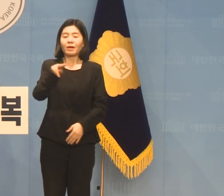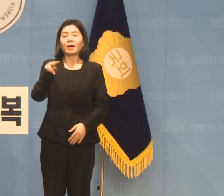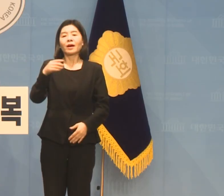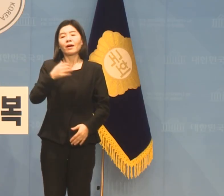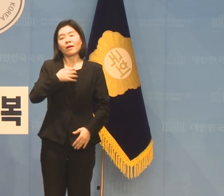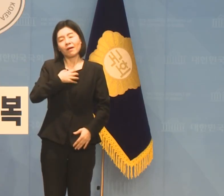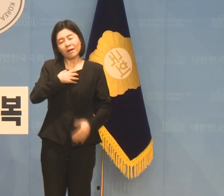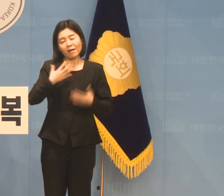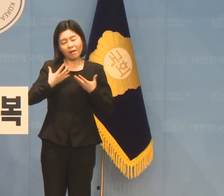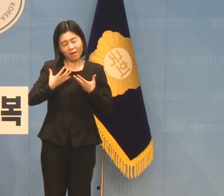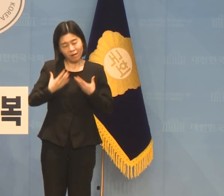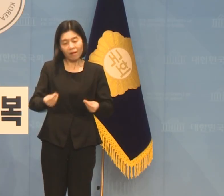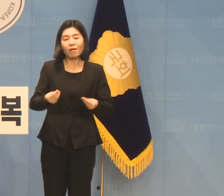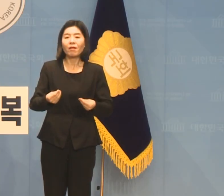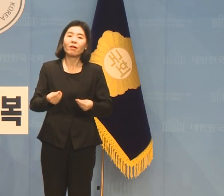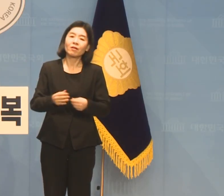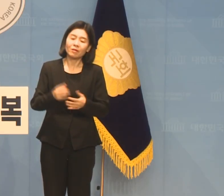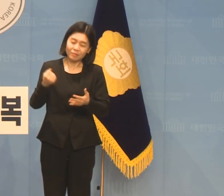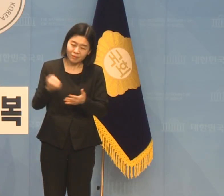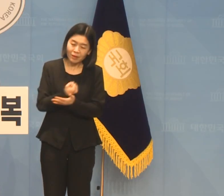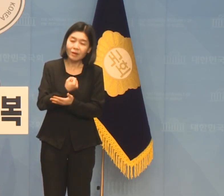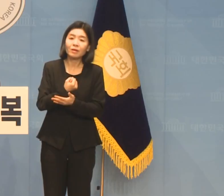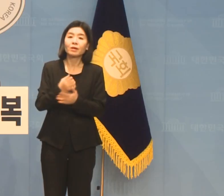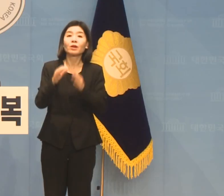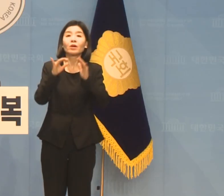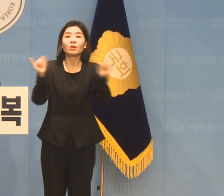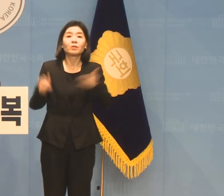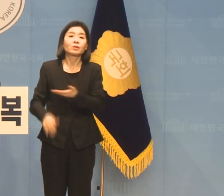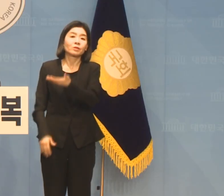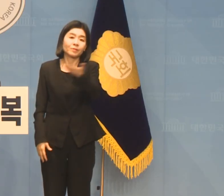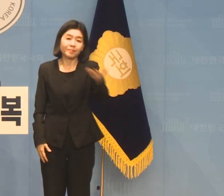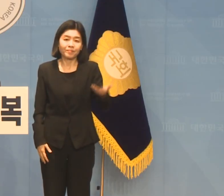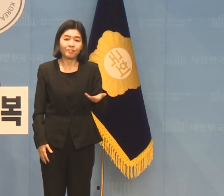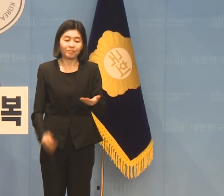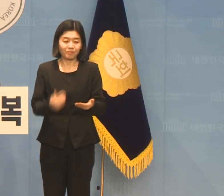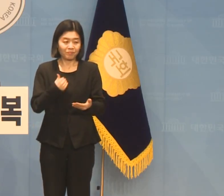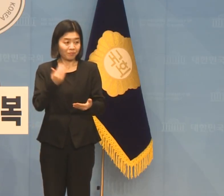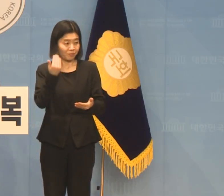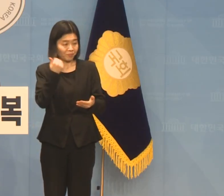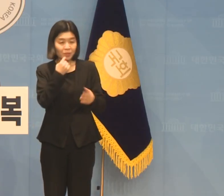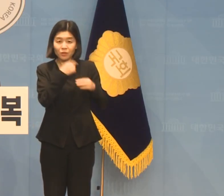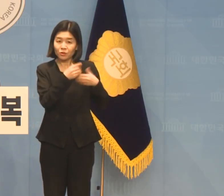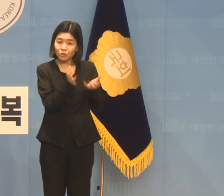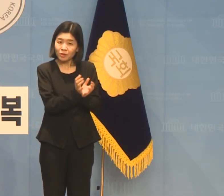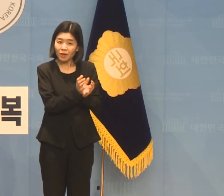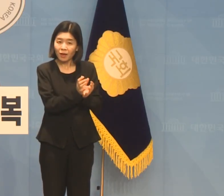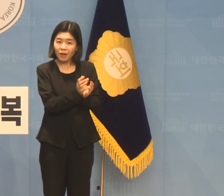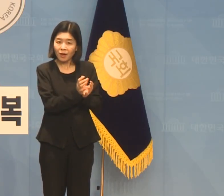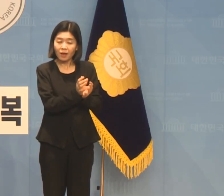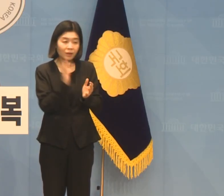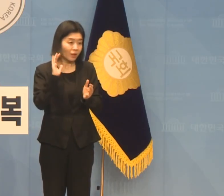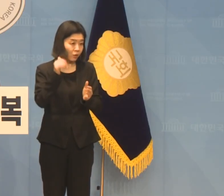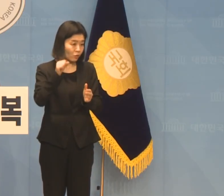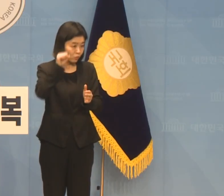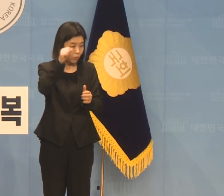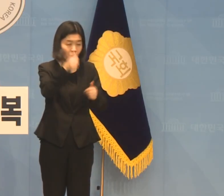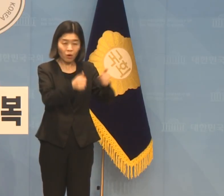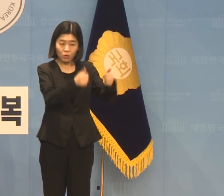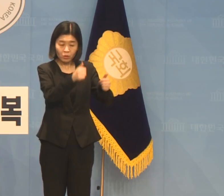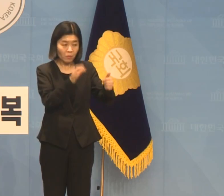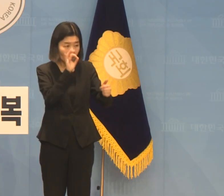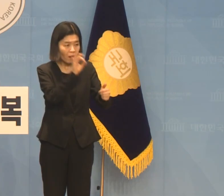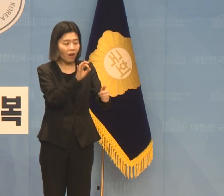그지없습니다. 국민 여러분, 저는 최근 민주당의 경선 과정을 보며 아연실색하지 않을 수